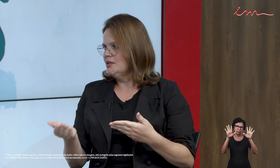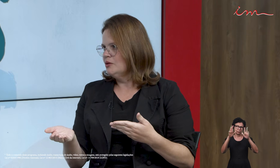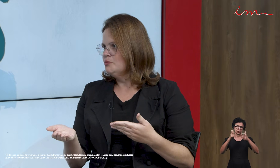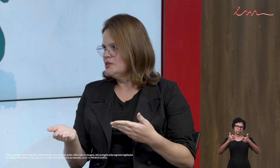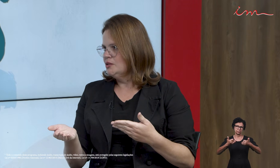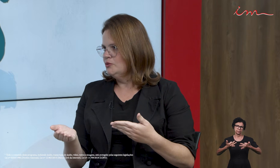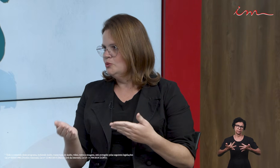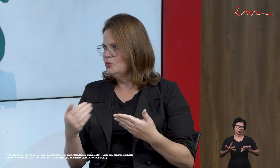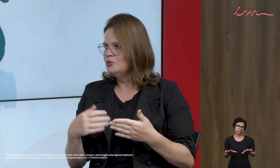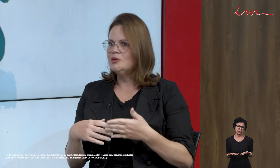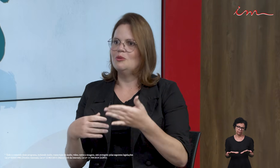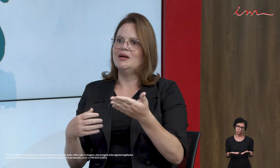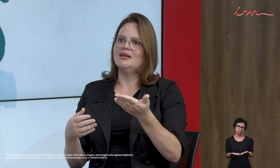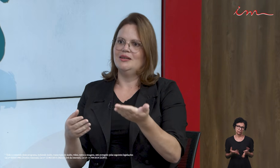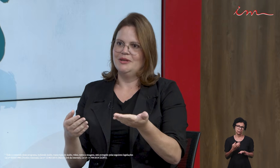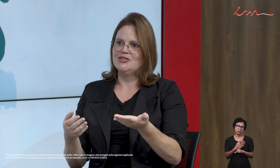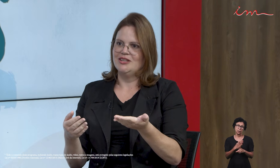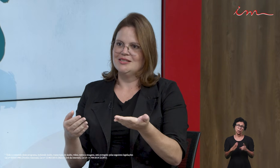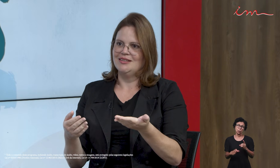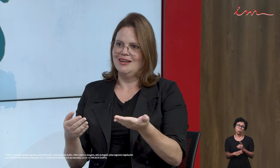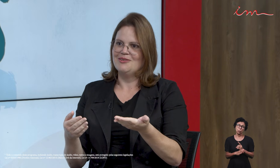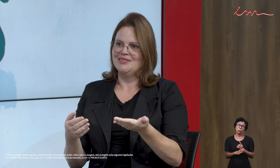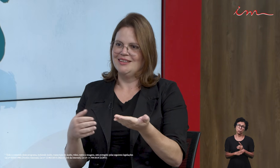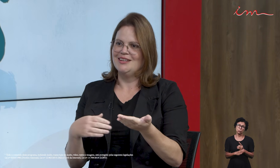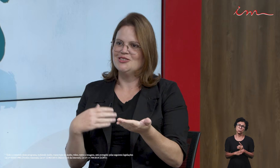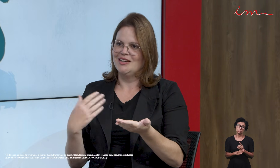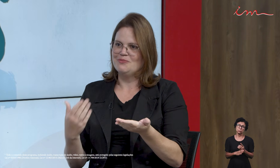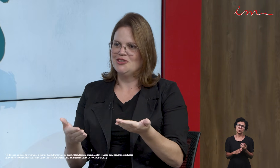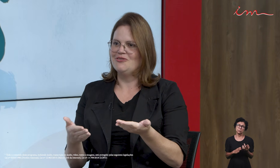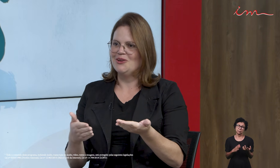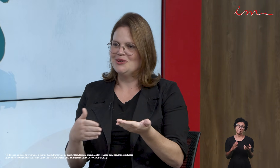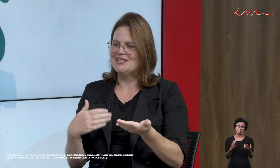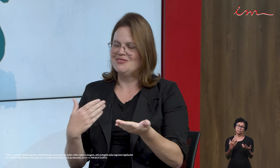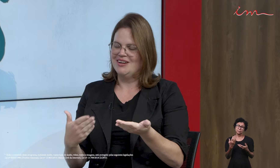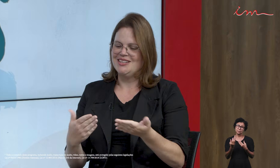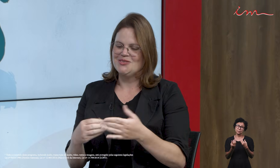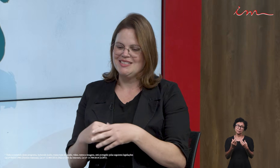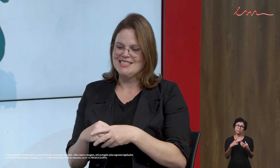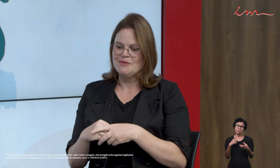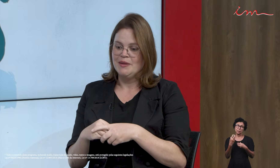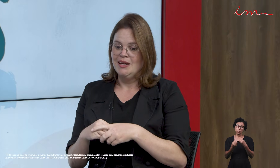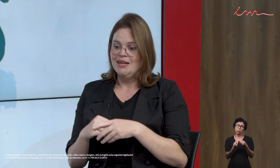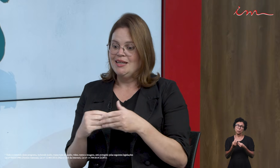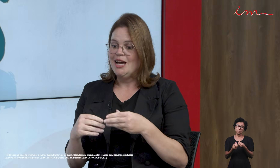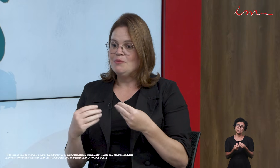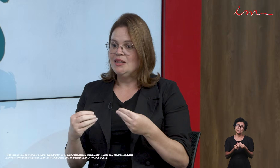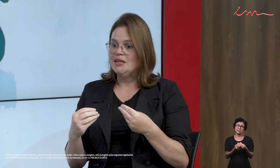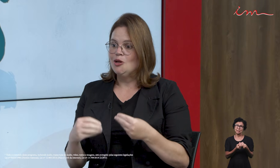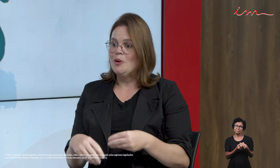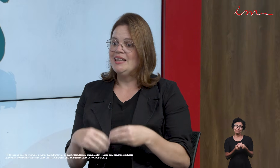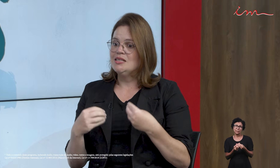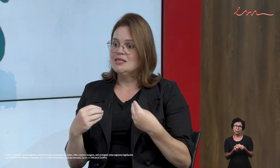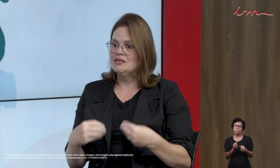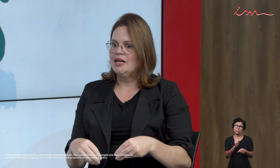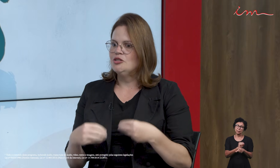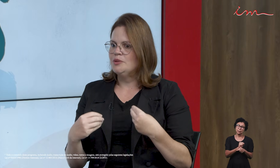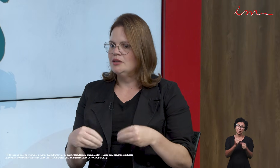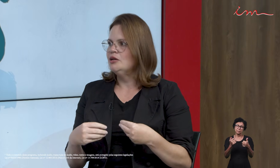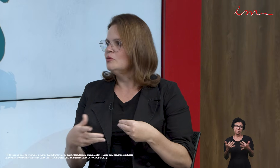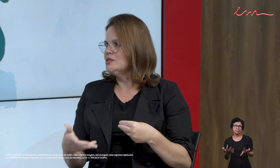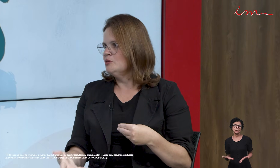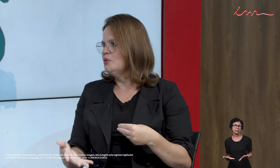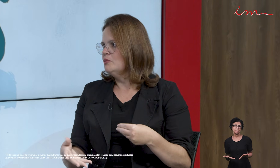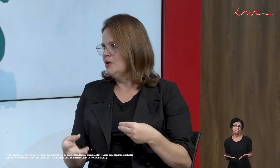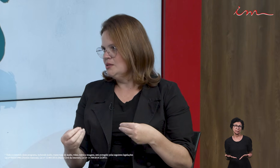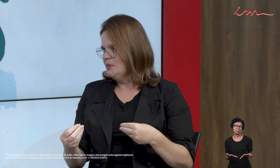o mais claro possível. O culto é uma emergência, né? A Natália já falou isso aqui várias vezes. E a EBD, então, é a necessidade de